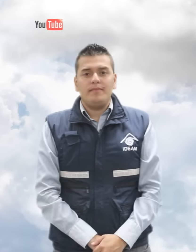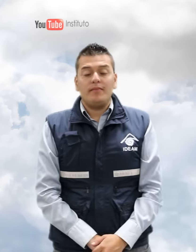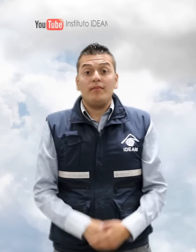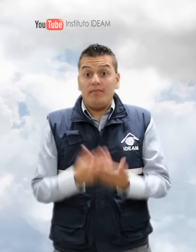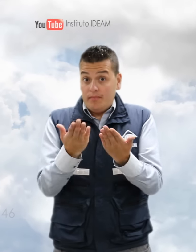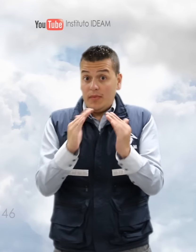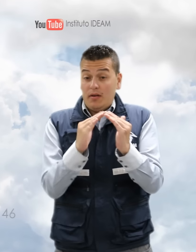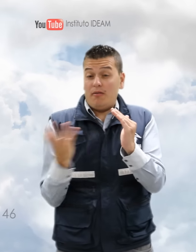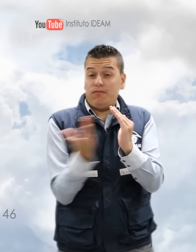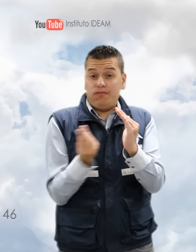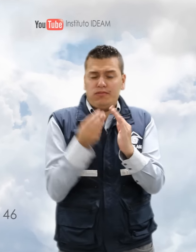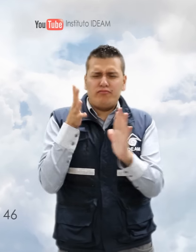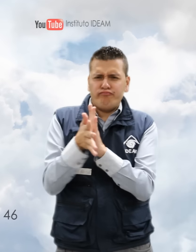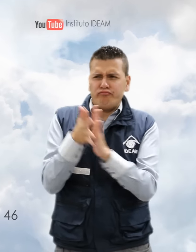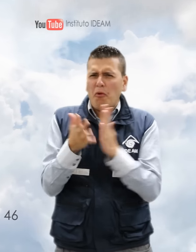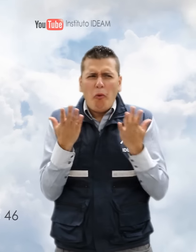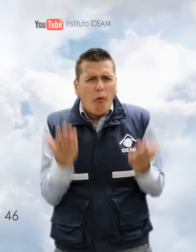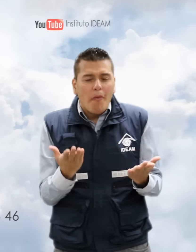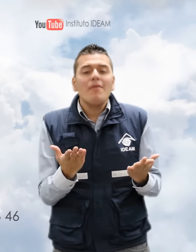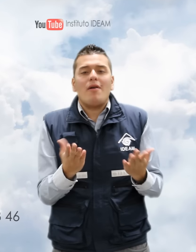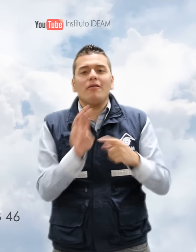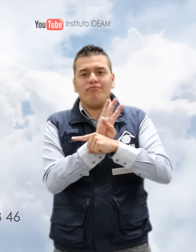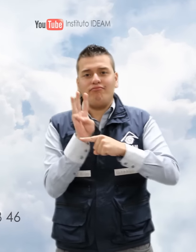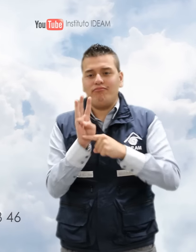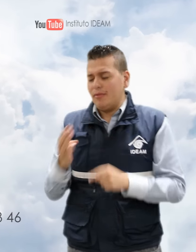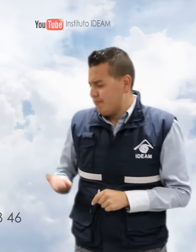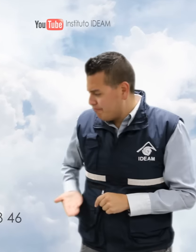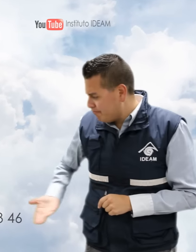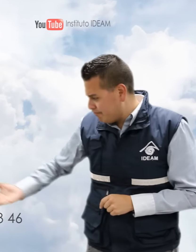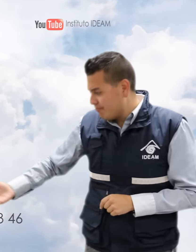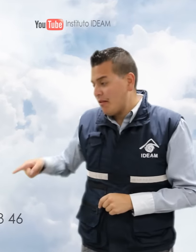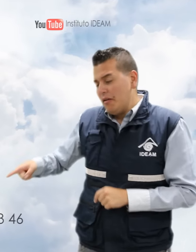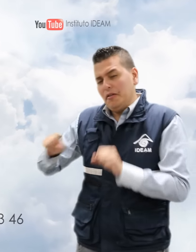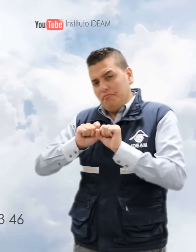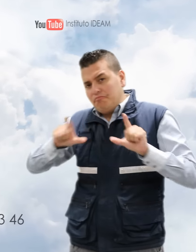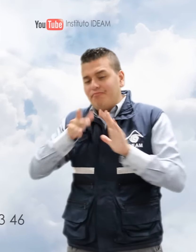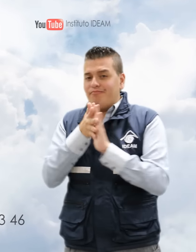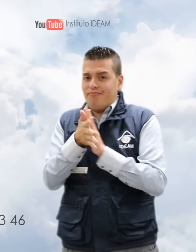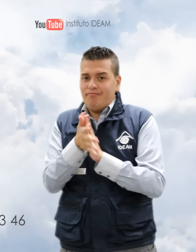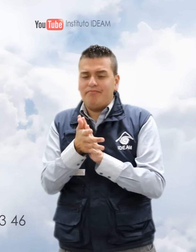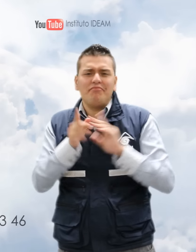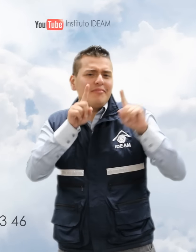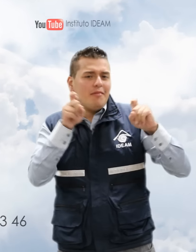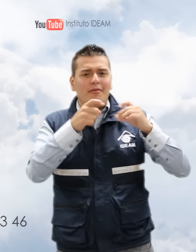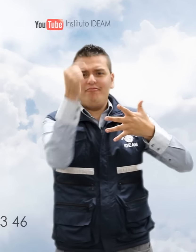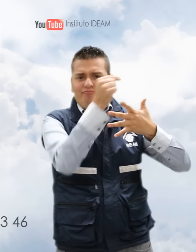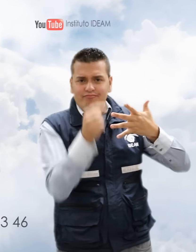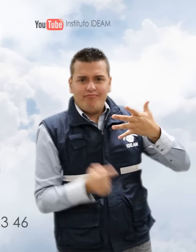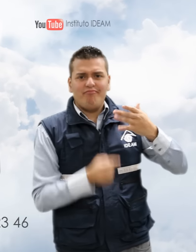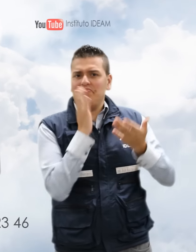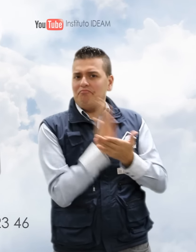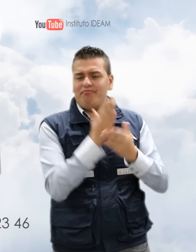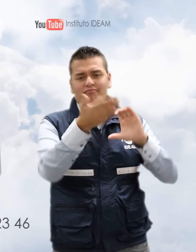Recuerde que para mayor información usted puede ingresar a la página de internet www.ideam.gov.co en nuestra sección pronósticos